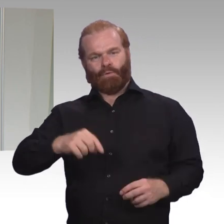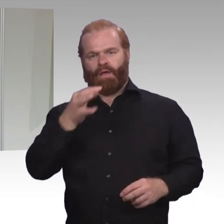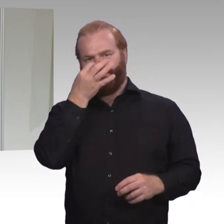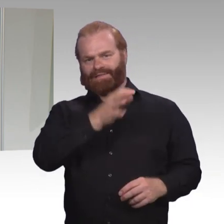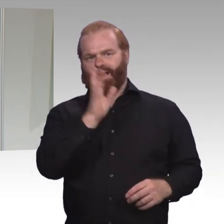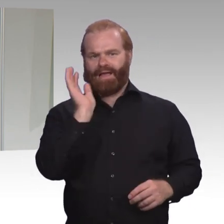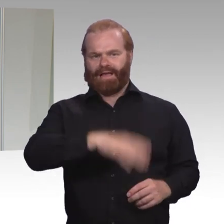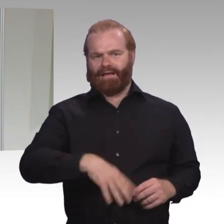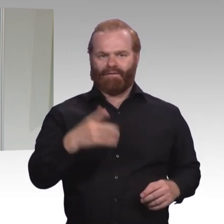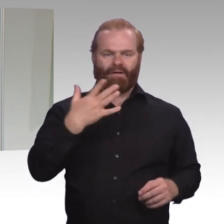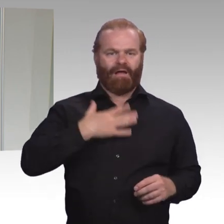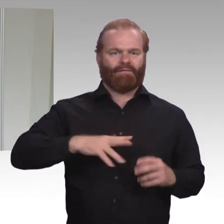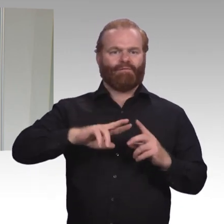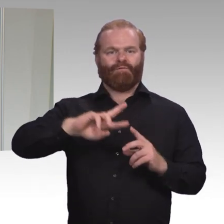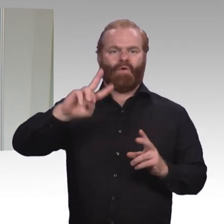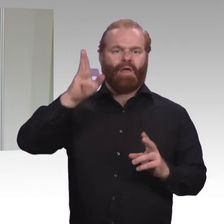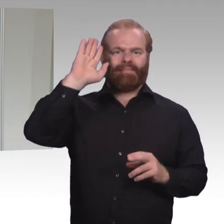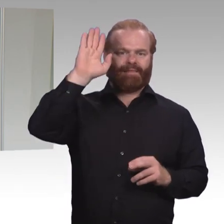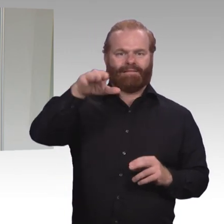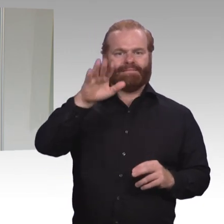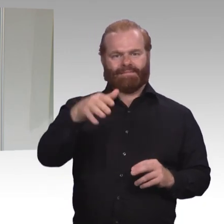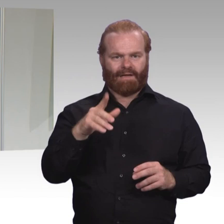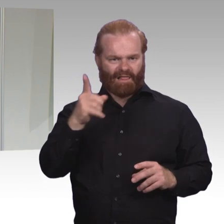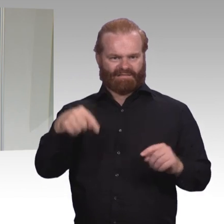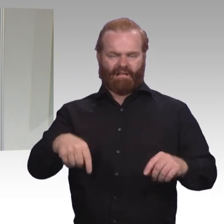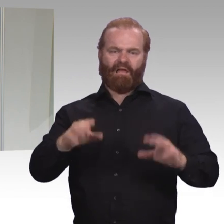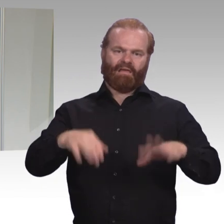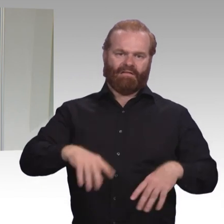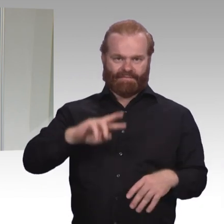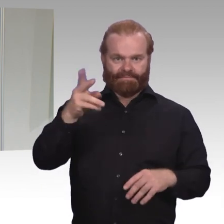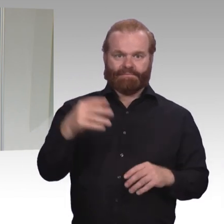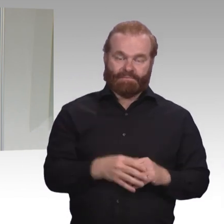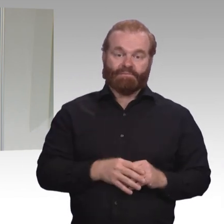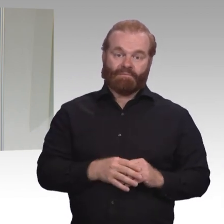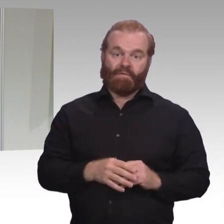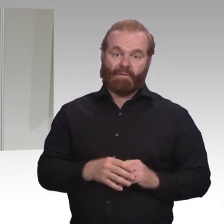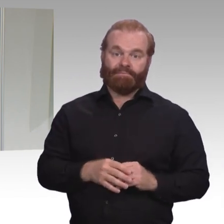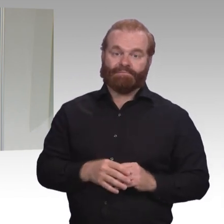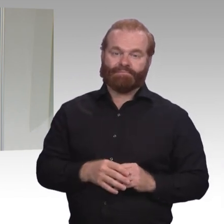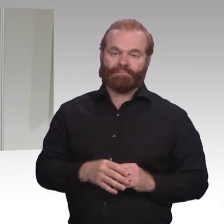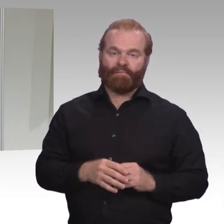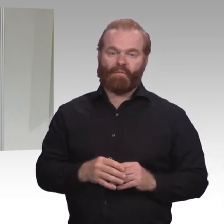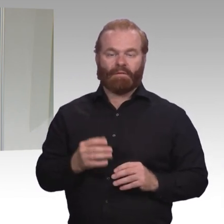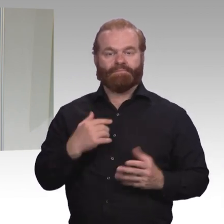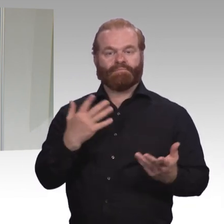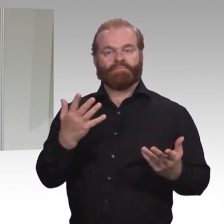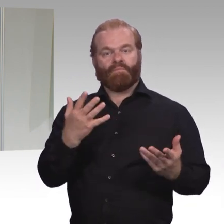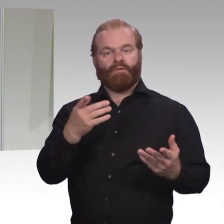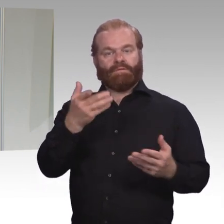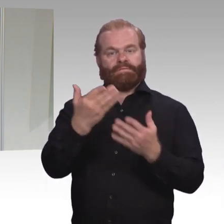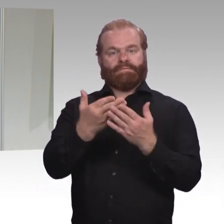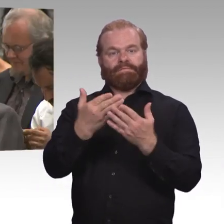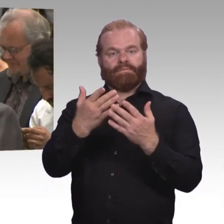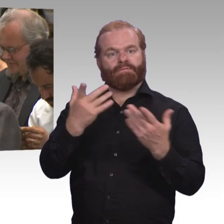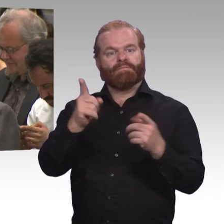eines Salonsozialismus, gern die Freiheit dieses Landes genießen, aber nicht bereit sein, etwas dafür zu geben, dass wir